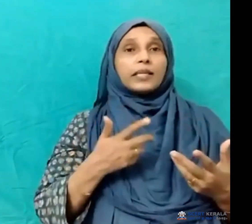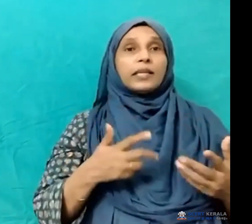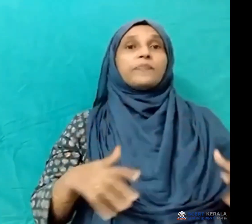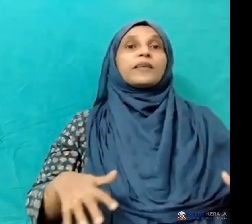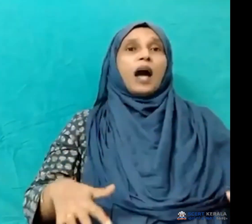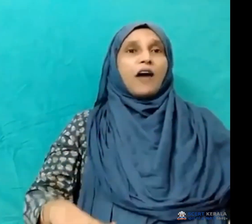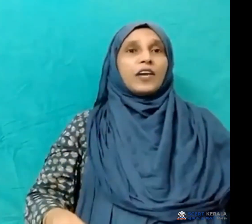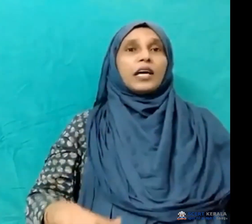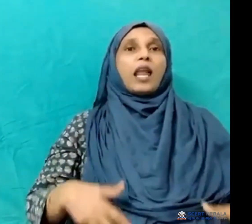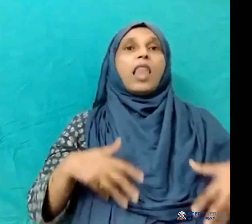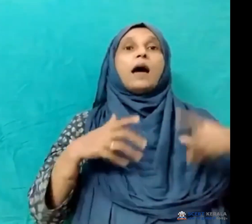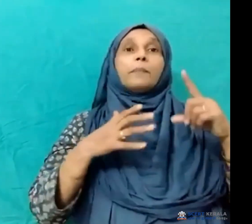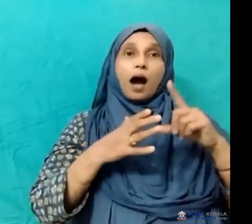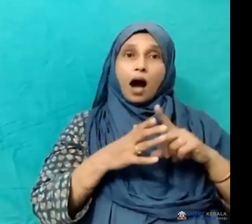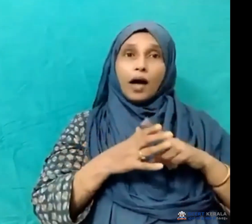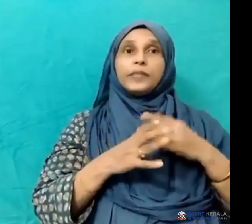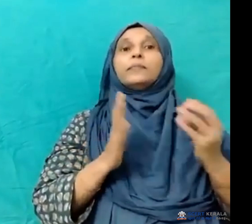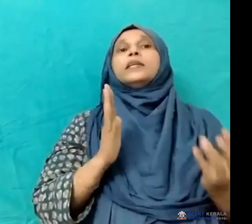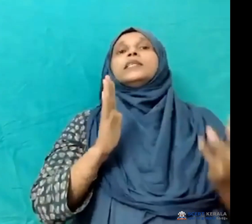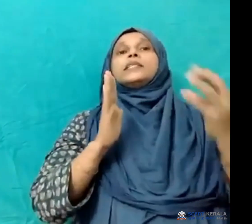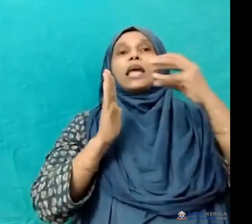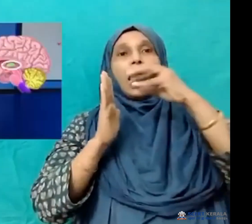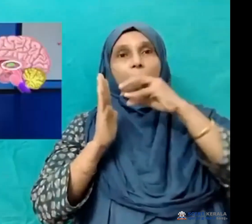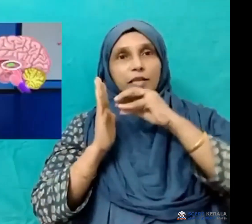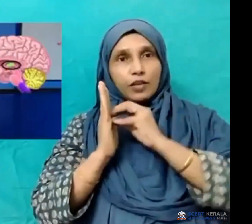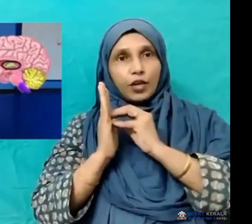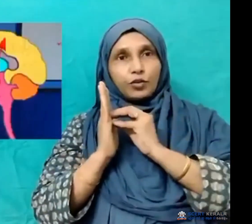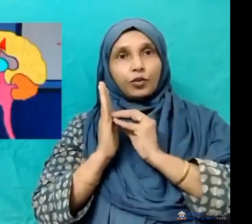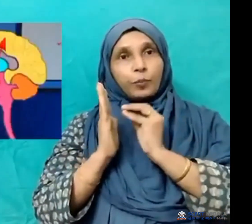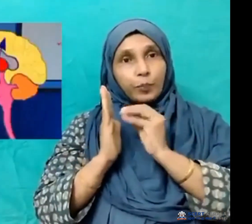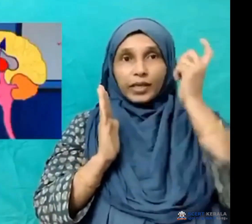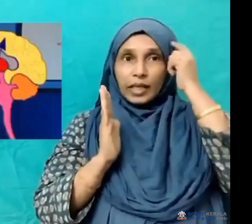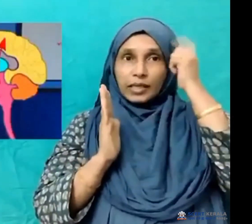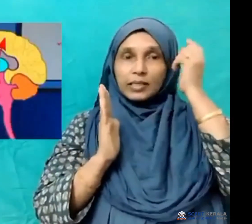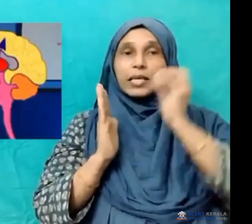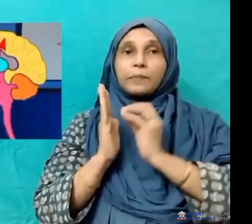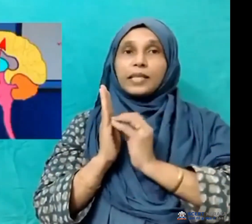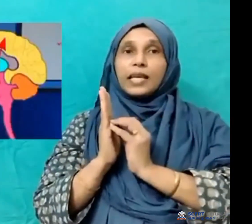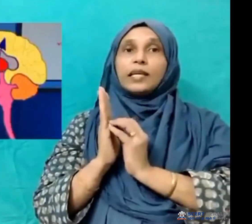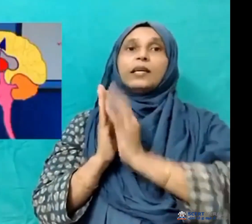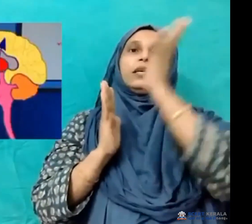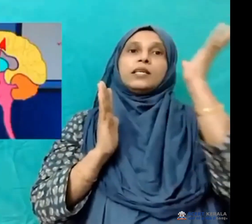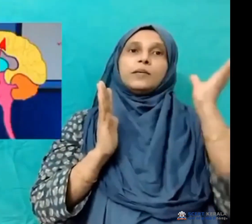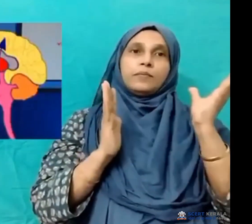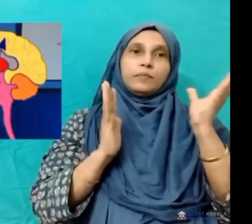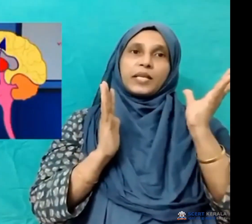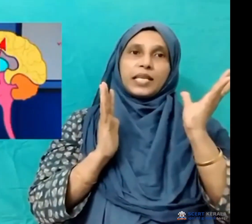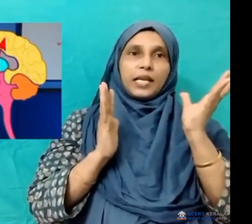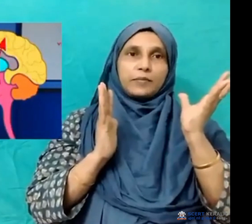പറഞ്ഞത്, ആവേഗങ്ങളെല്ലാം ആദ്യം തലാമസിൽ വരുന്നു, പിന്നെ സെറിബ്രത്തിലേക്ക് പ്രസരണം